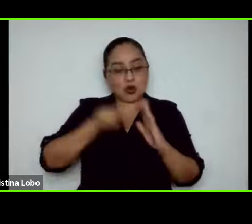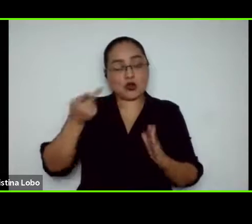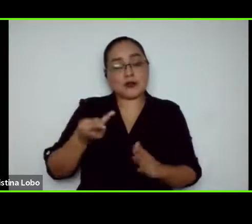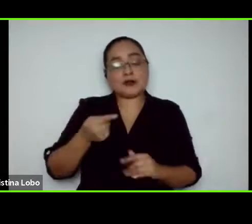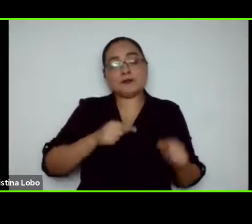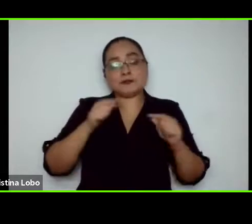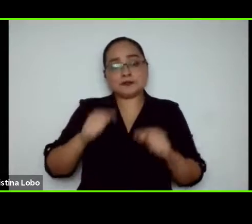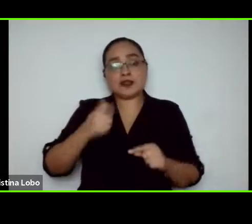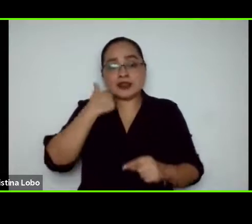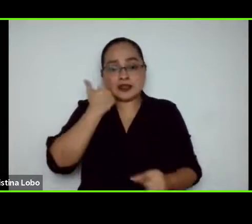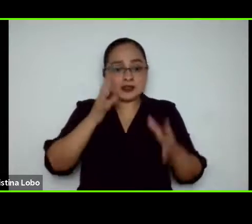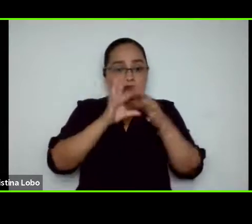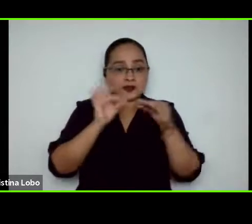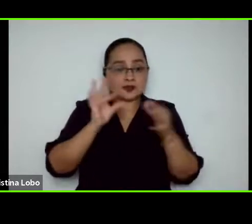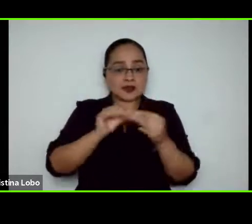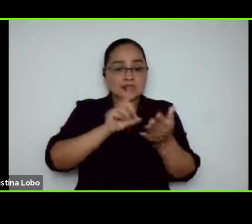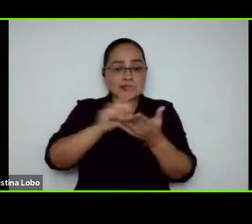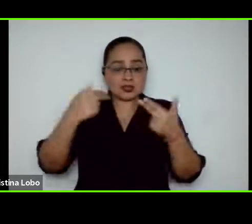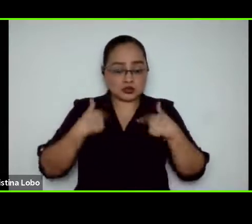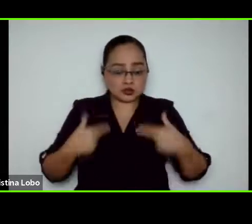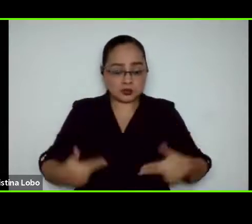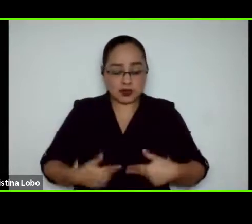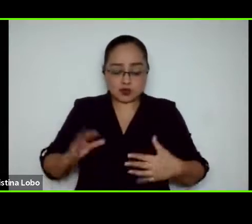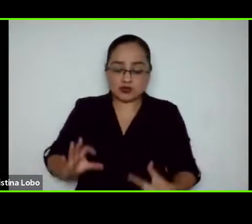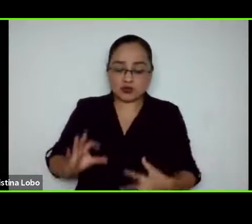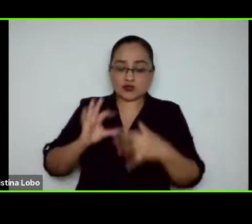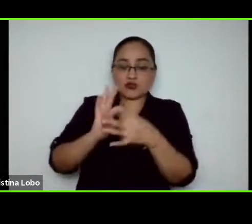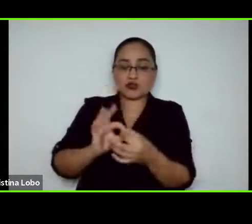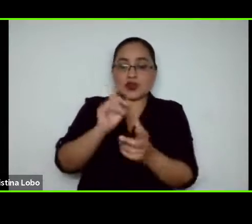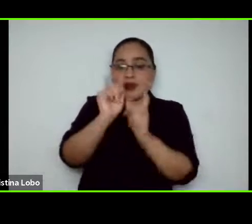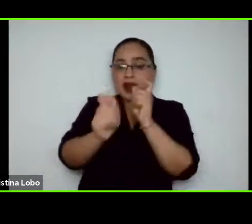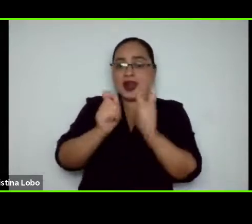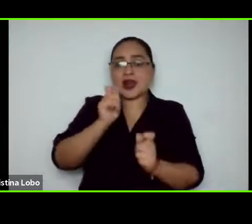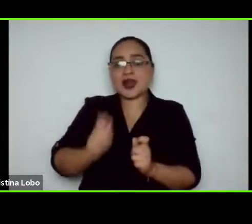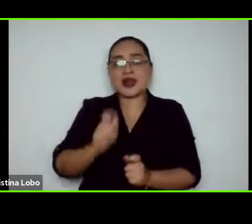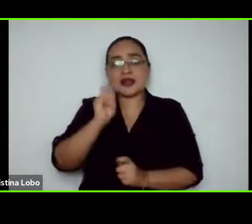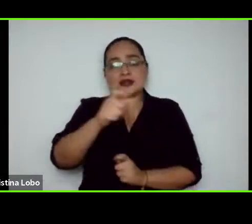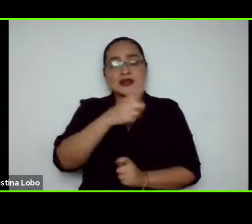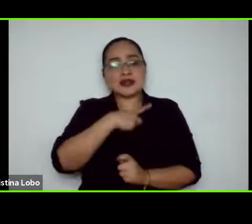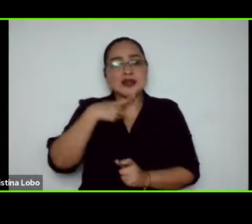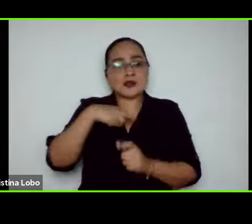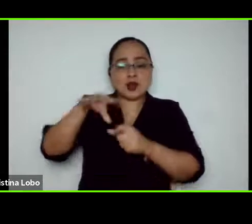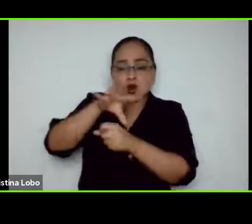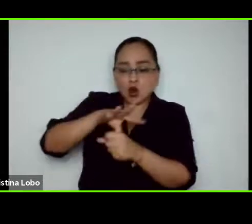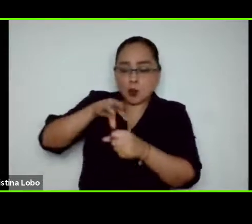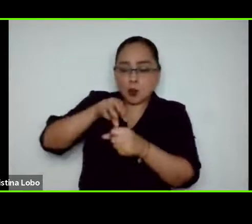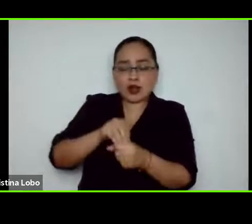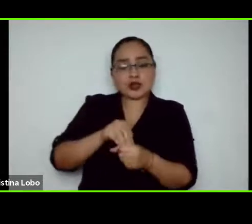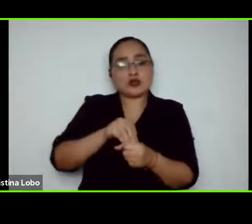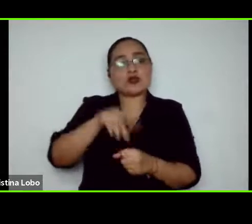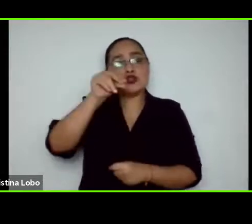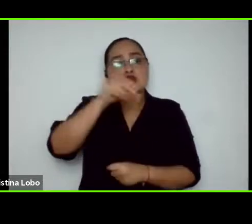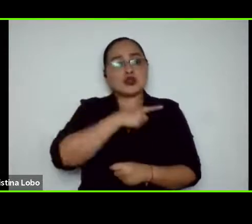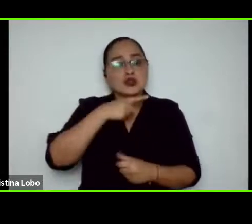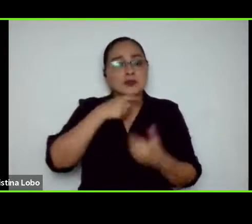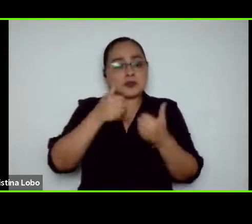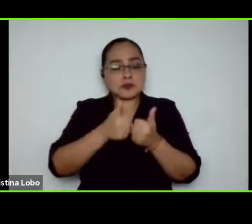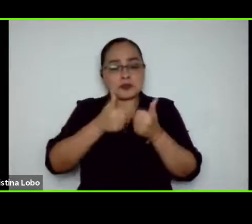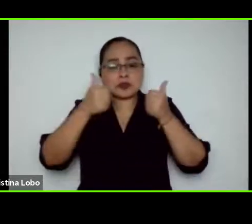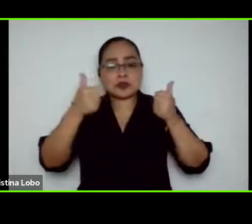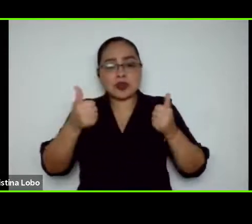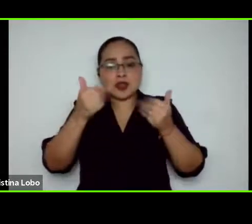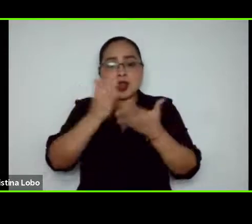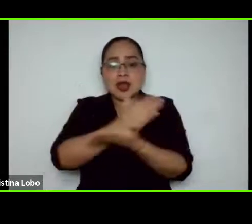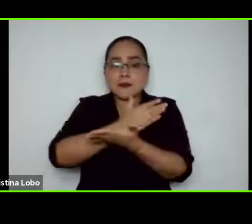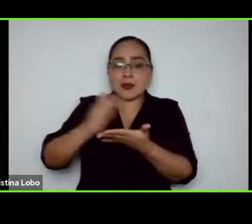que los derechos humanos, su aplicación, su interpretación tiene que ser holística. No podemos separar en esa idea, digamos, ya a